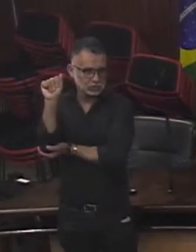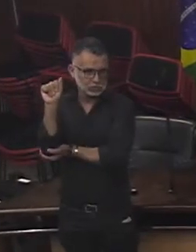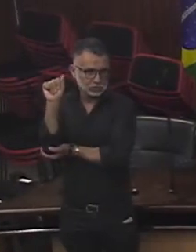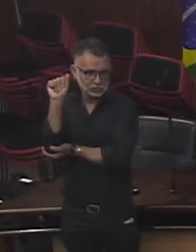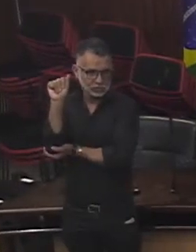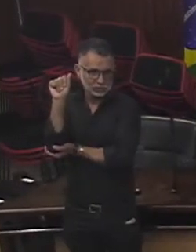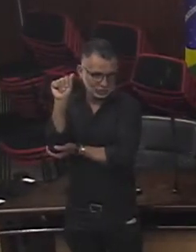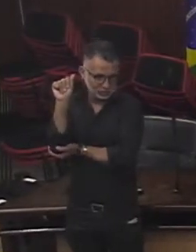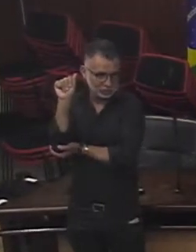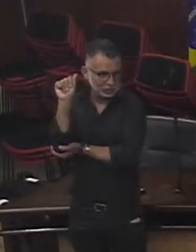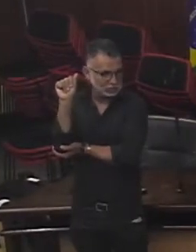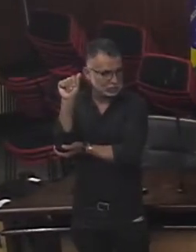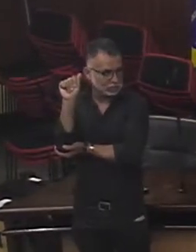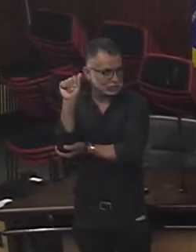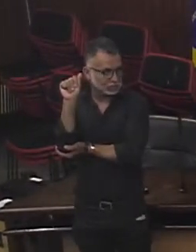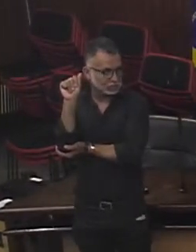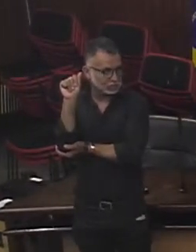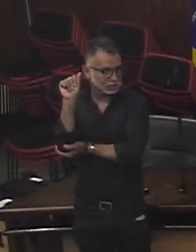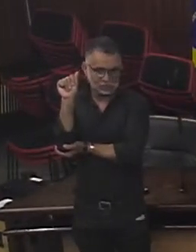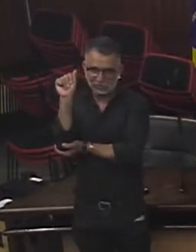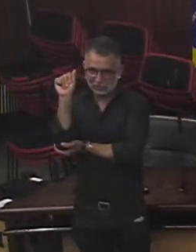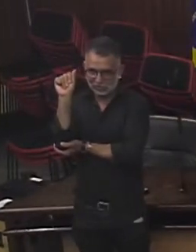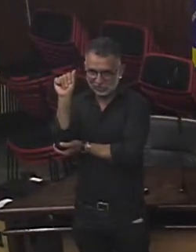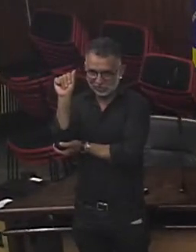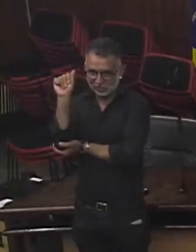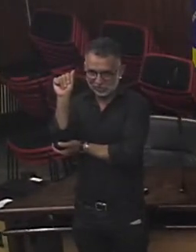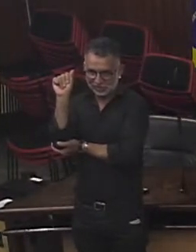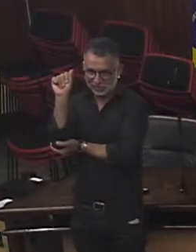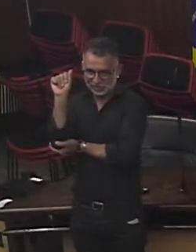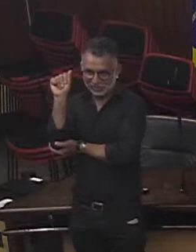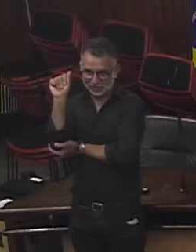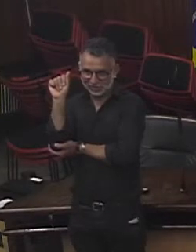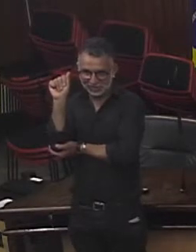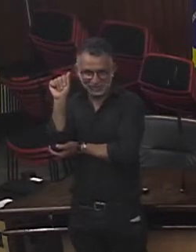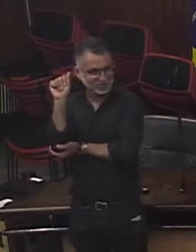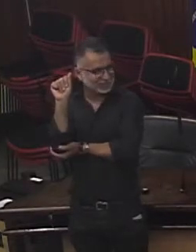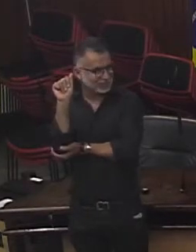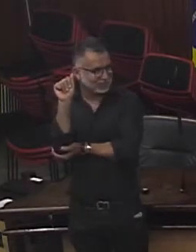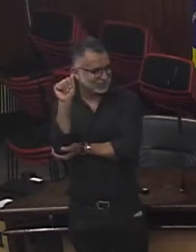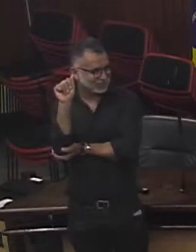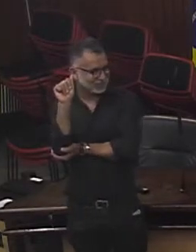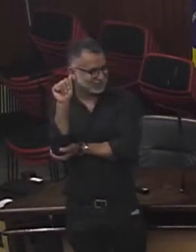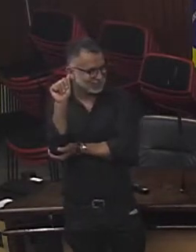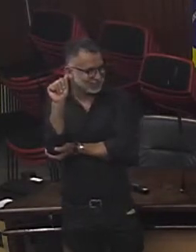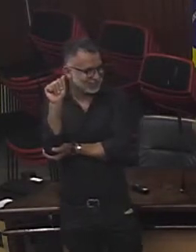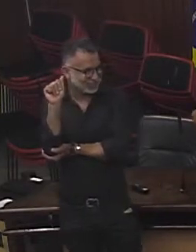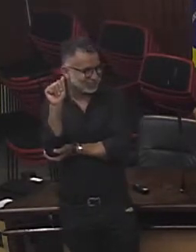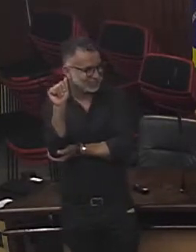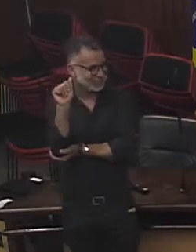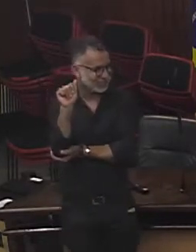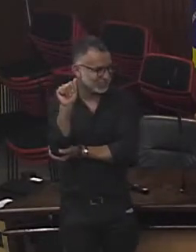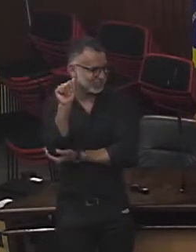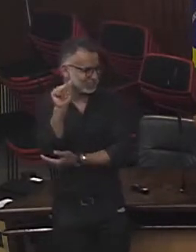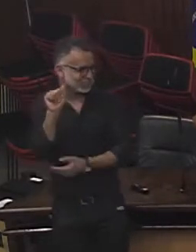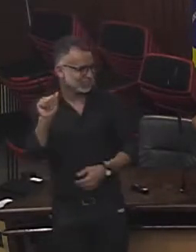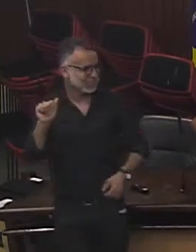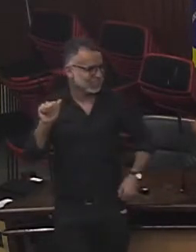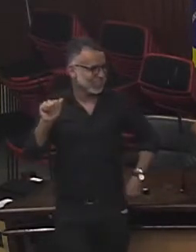preocupe. Tá? Eu vou tirar vocês dois, já vou pôr no curso módulo 2. Vocês estão impossíveis. Desde a hora que começou, já estão abrindo a cartilha.